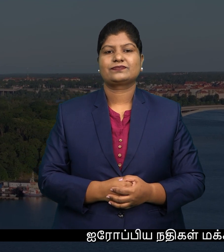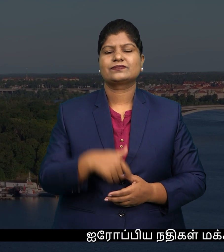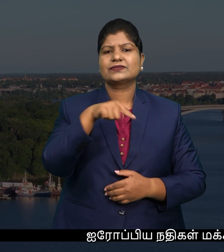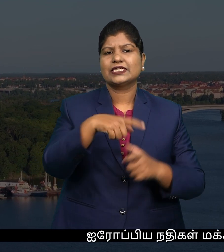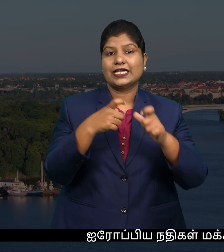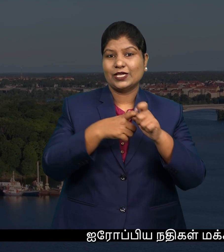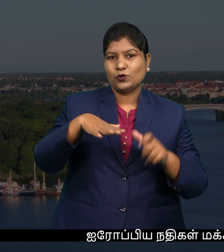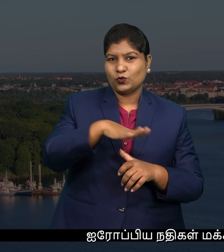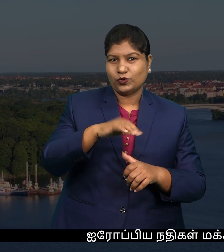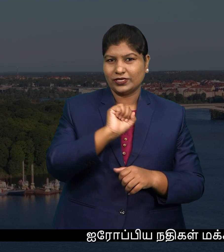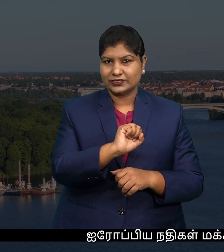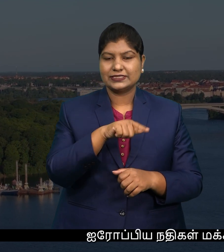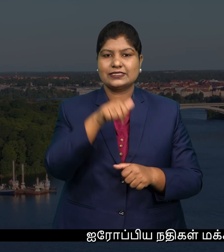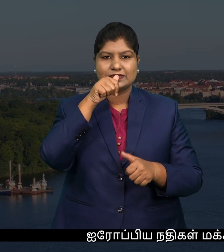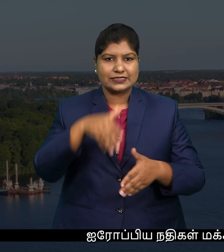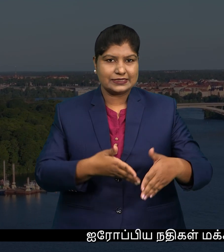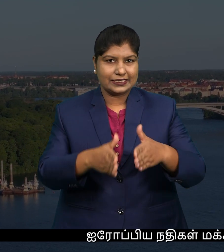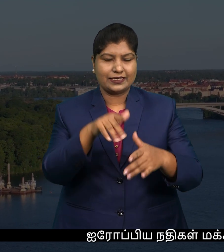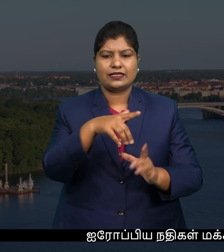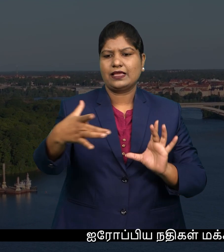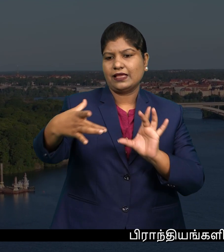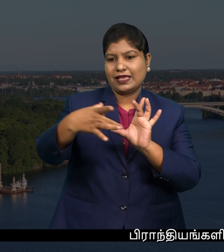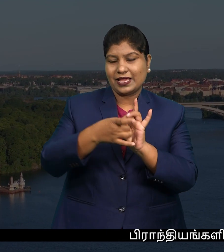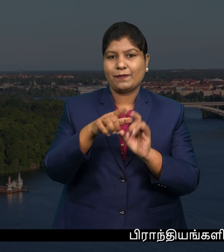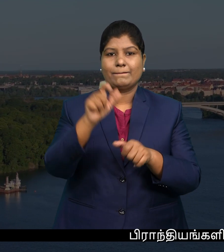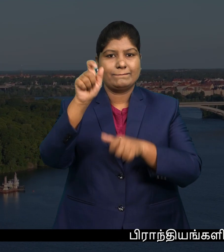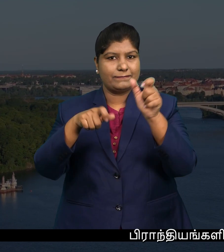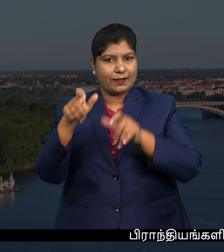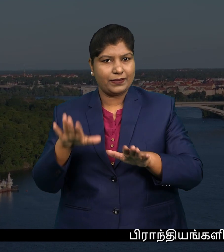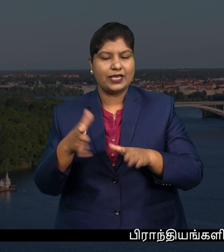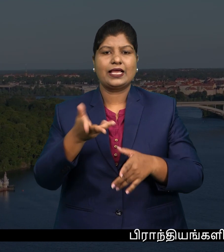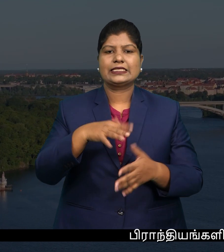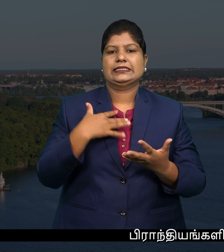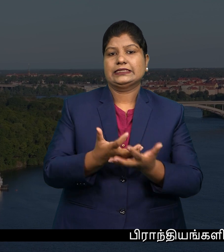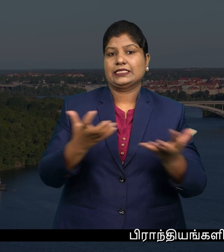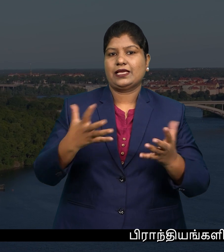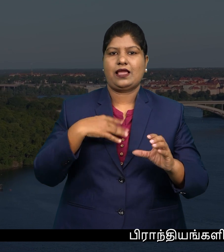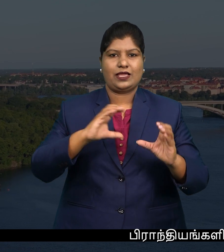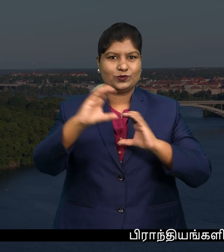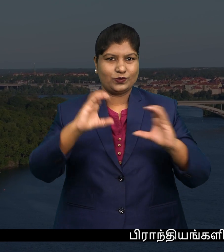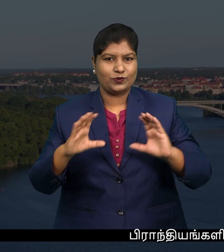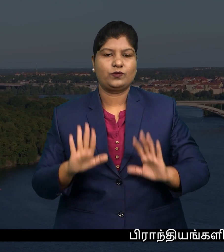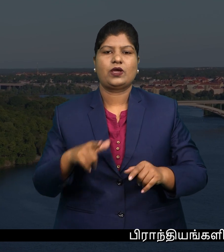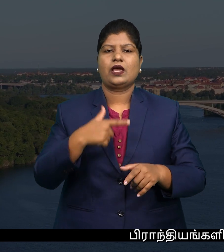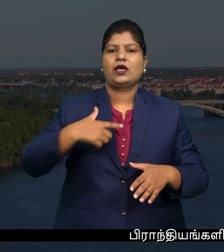ஐரோப்பிய நதிகள் மக்களையும் பொருட்களையும் பிராந்தியங்களில் இணைக்கின்றன.